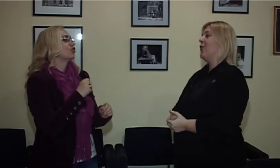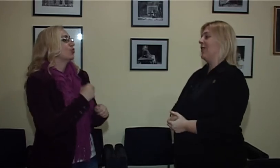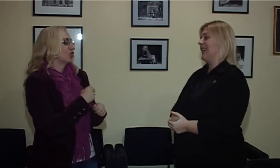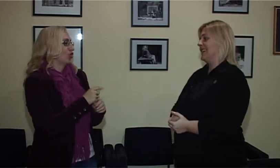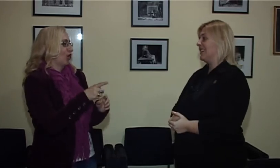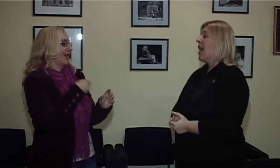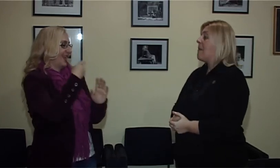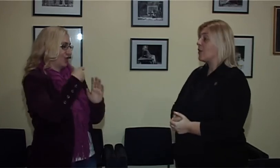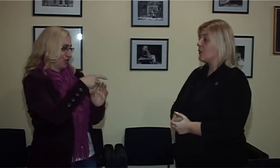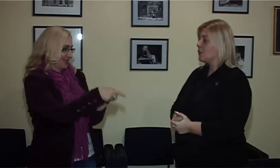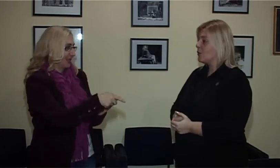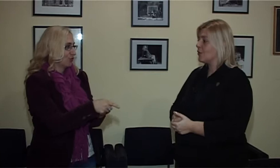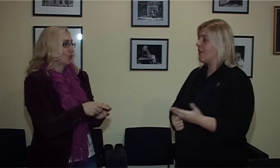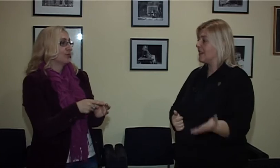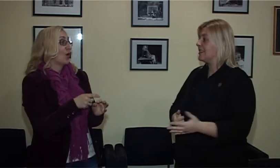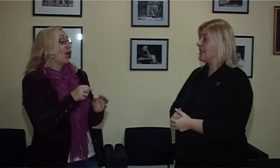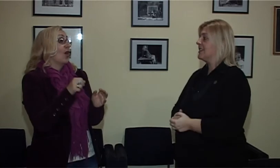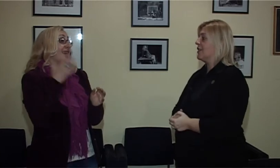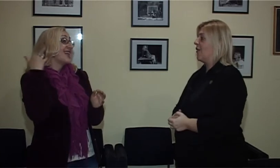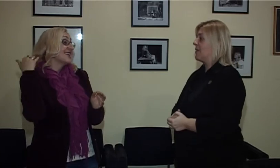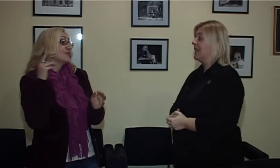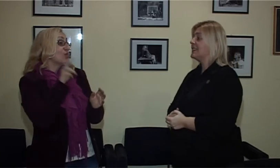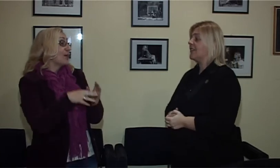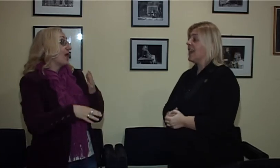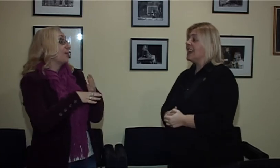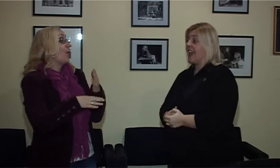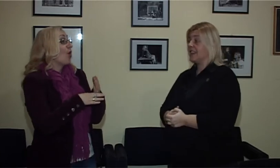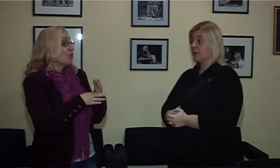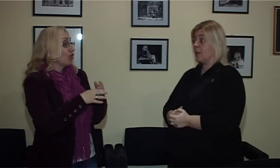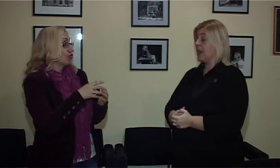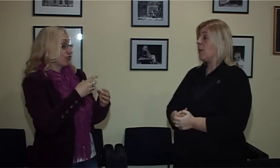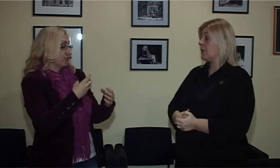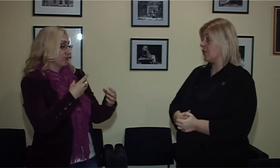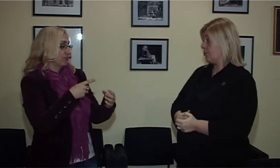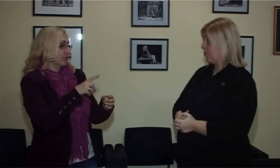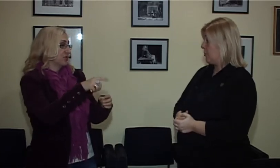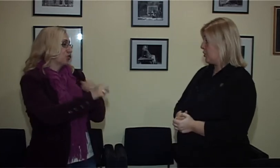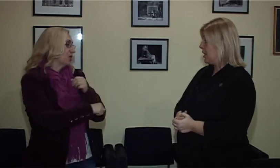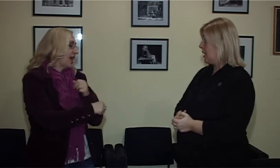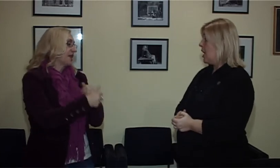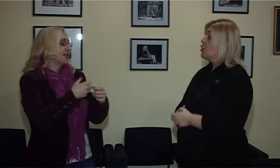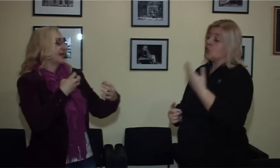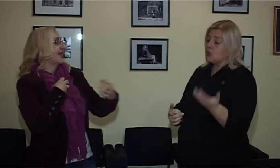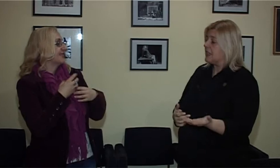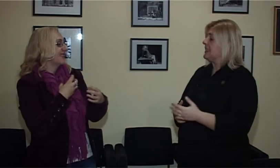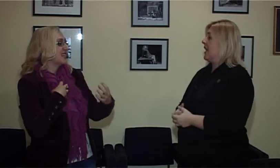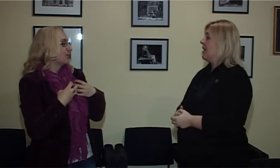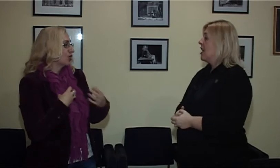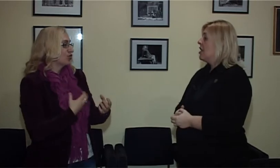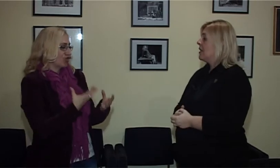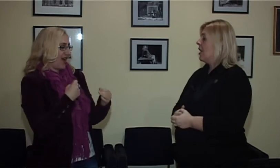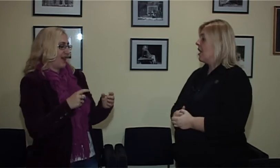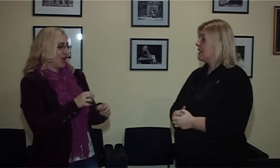osmislila gluvalist Marković Duško, je režiser na ovoj predstavi. Nekada smo imali i pomoćnike,